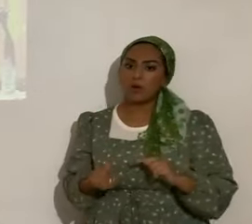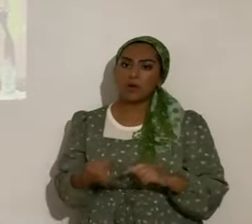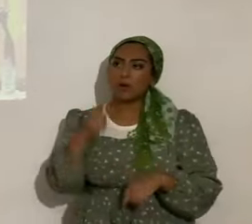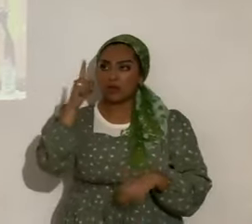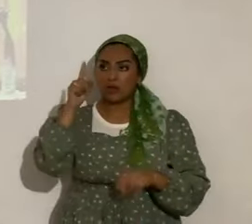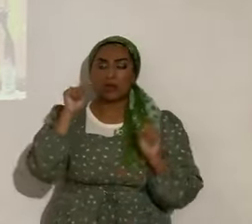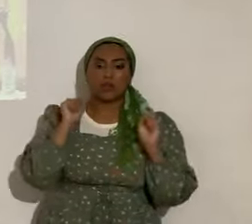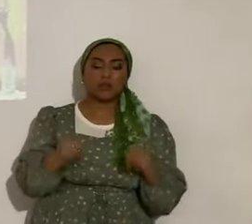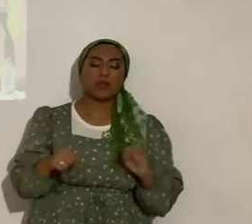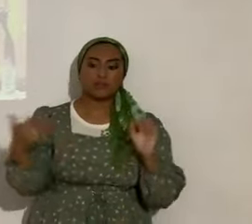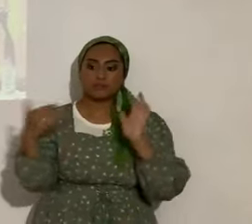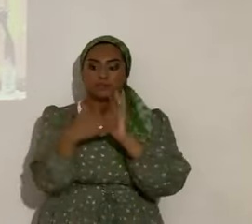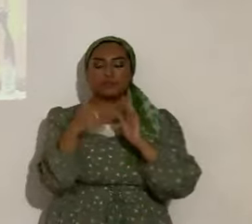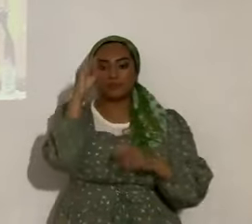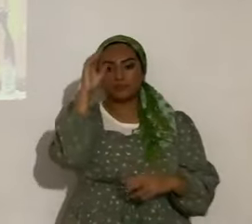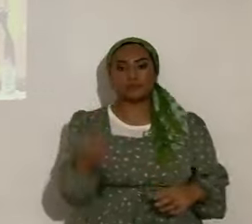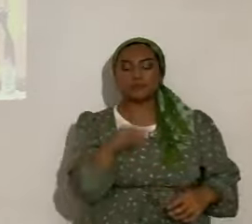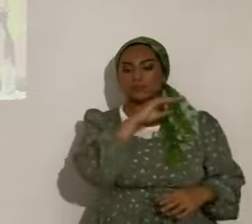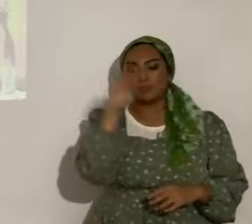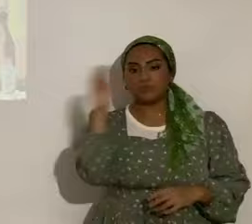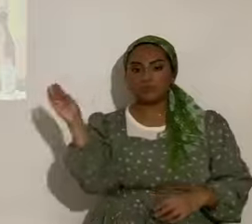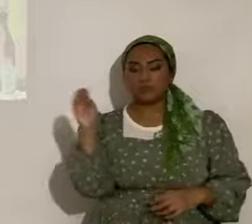podía haber evitado la cruz, el madero.